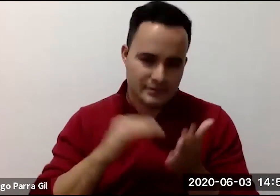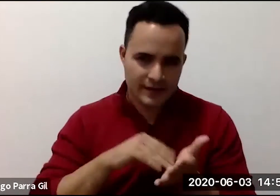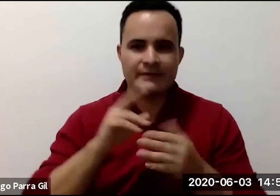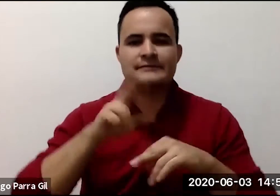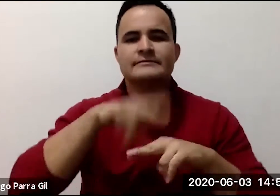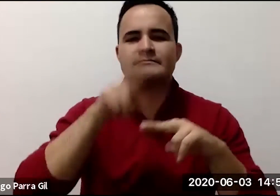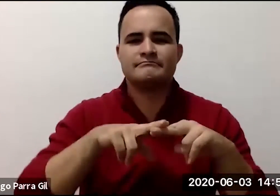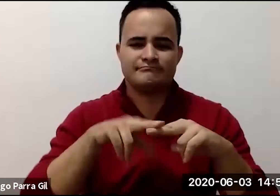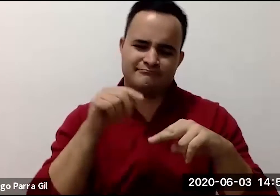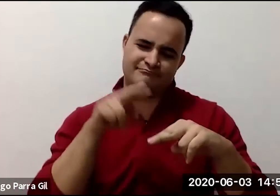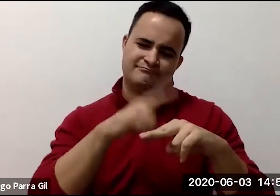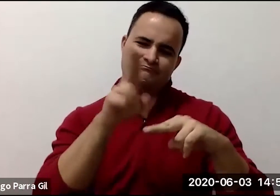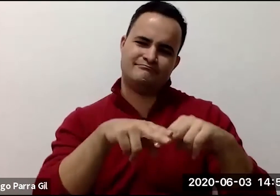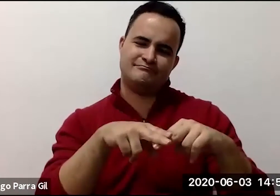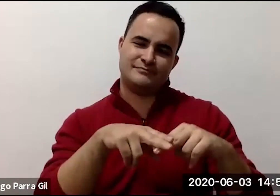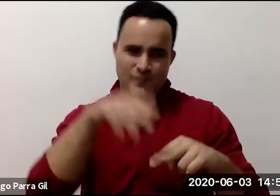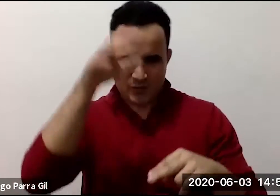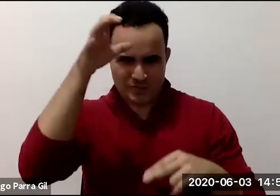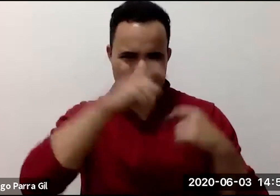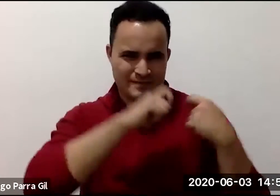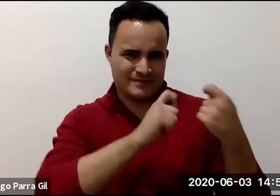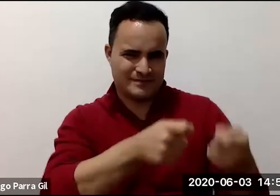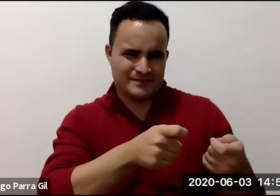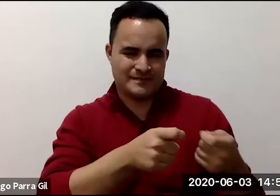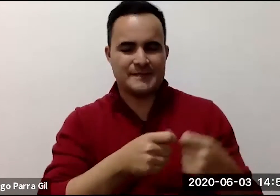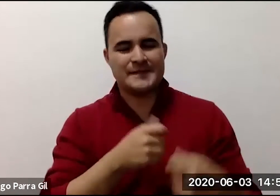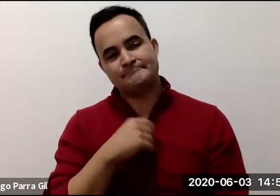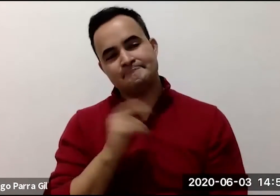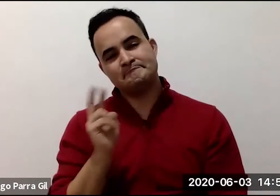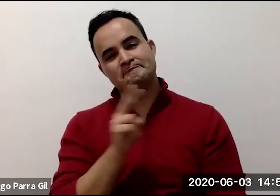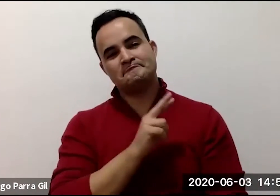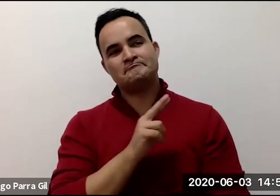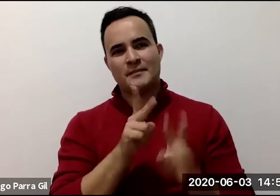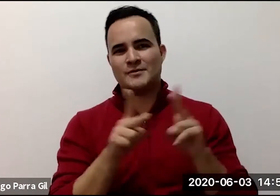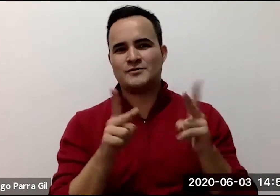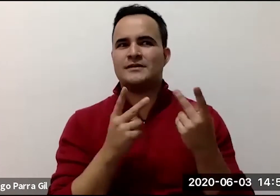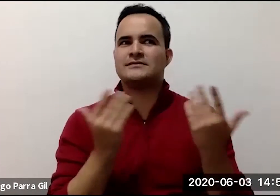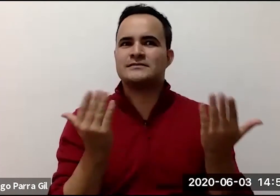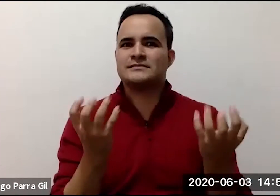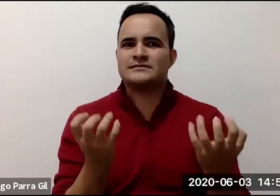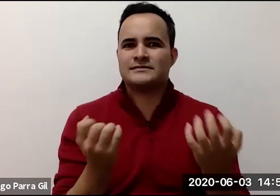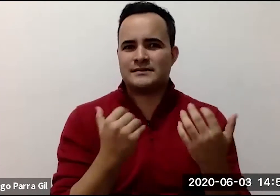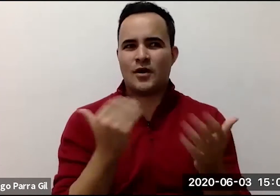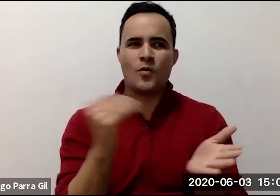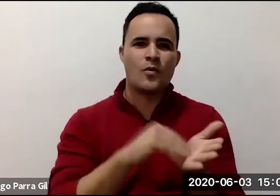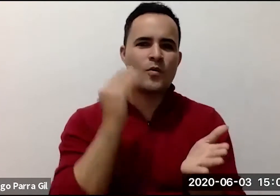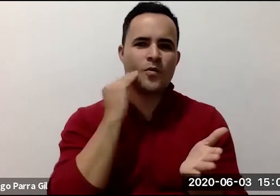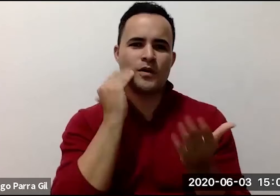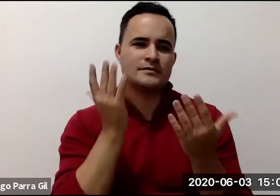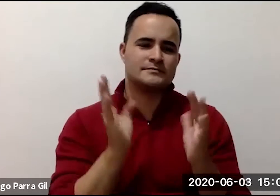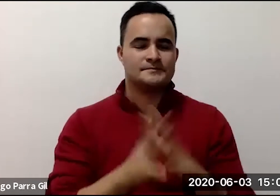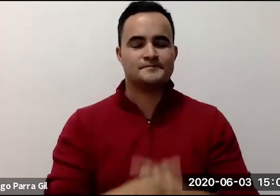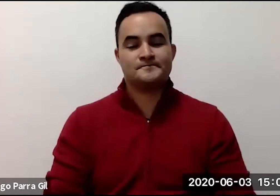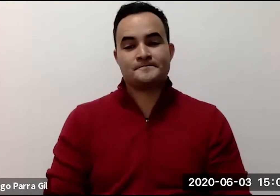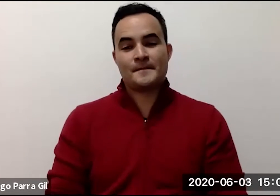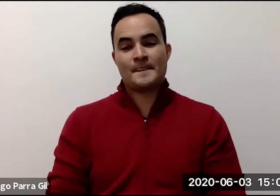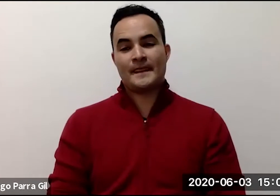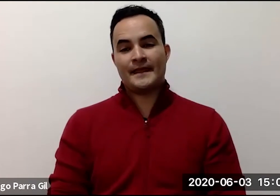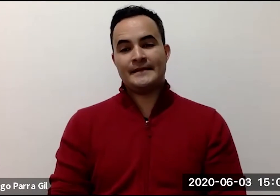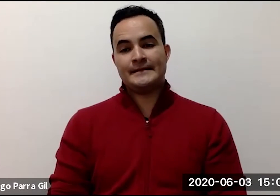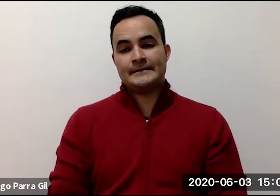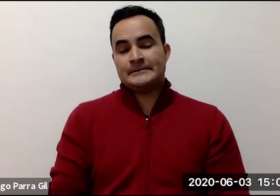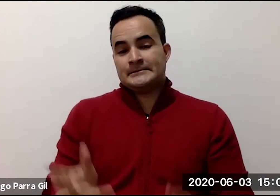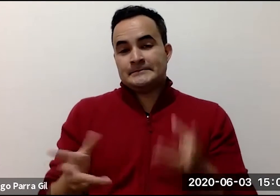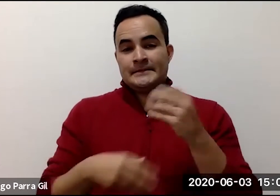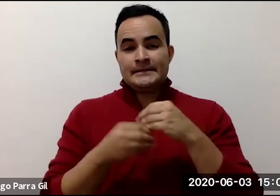normalidad. Creo que también esta etapa nos ha enseñado, a veces de